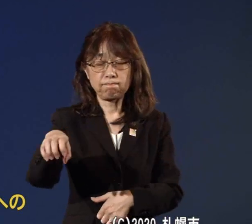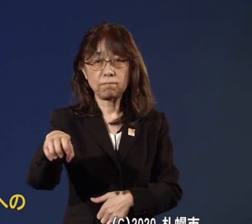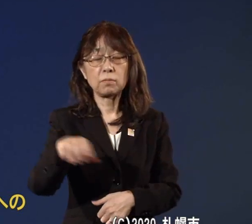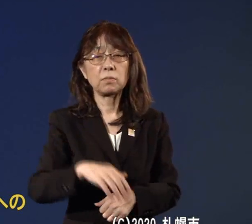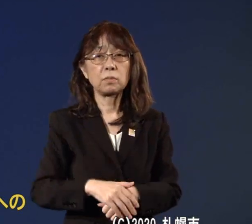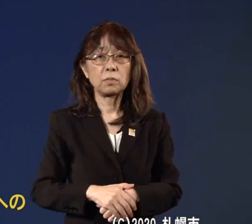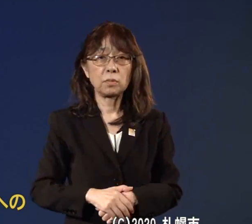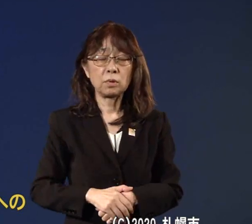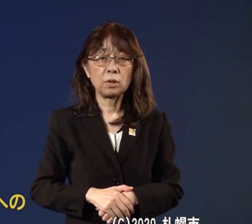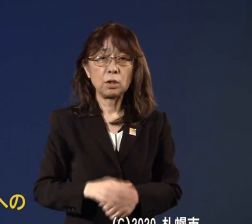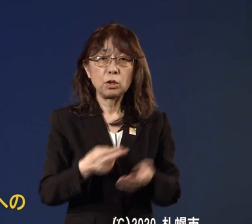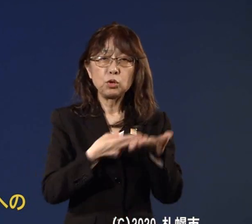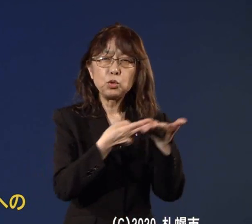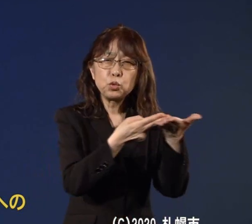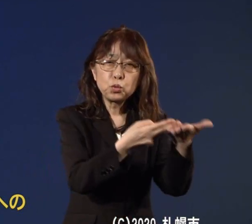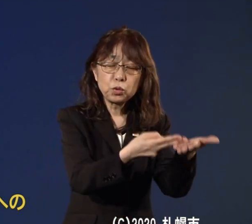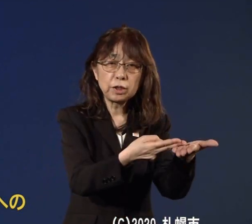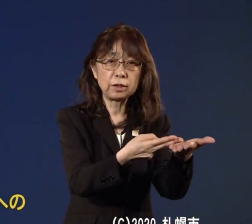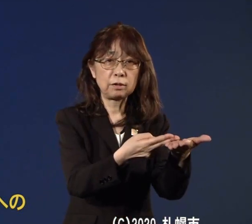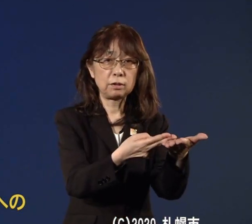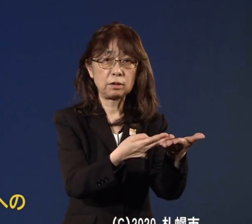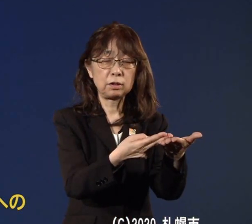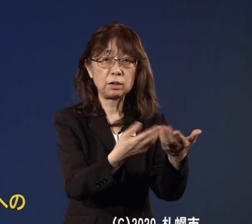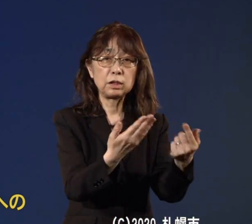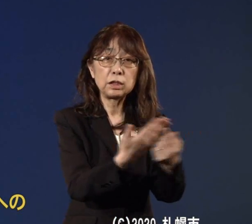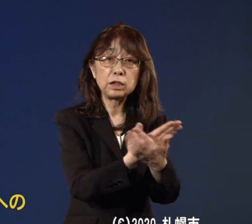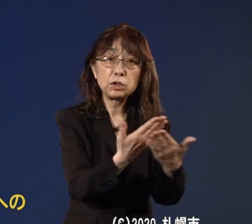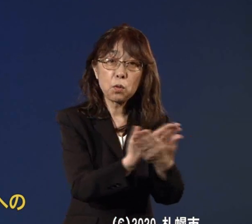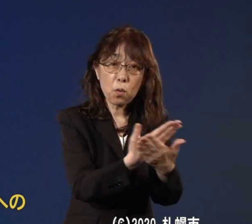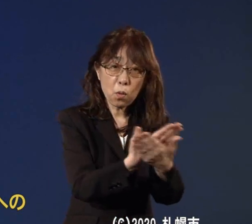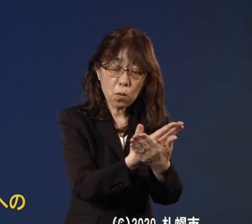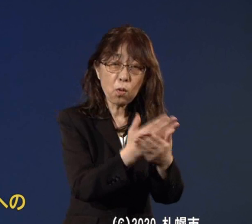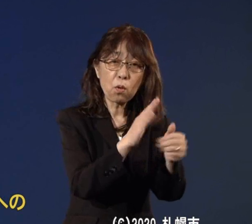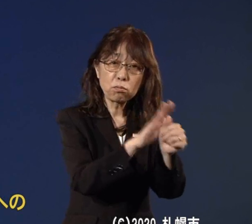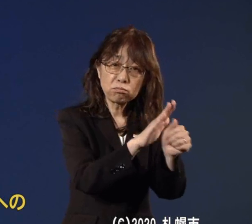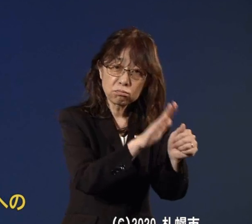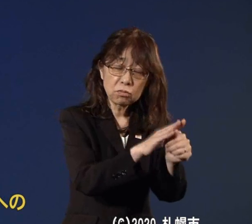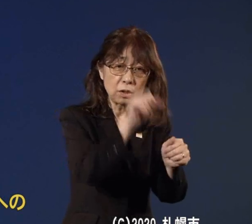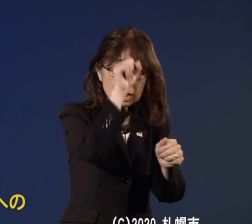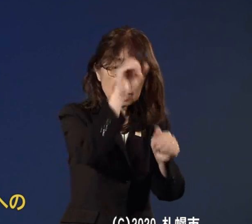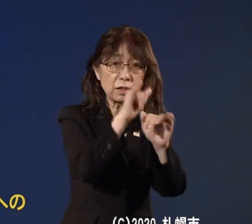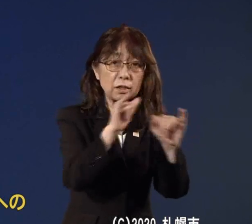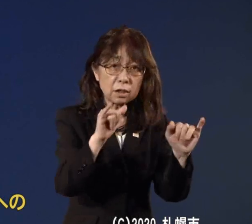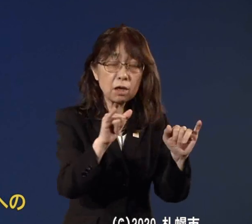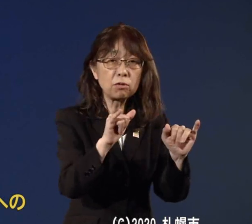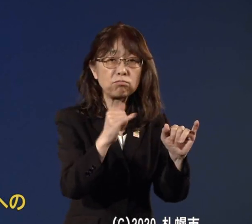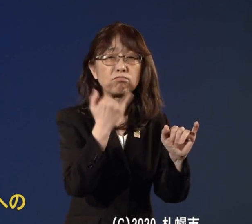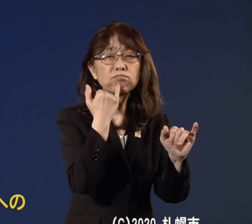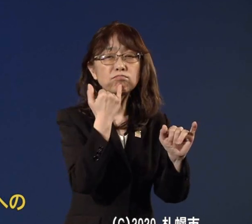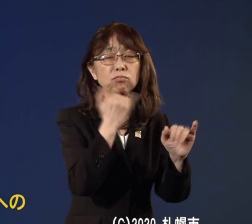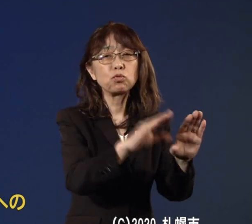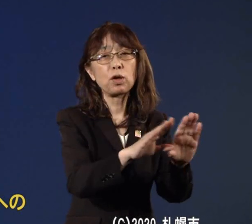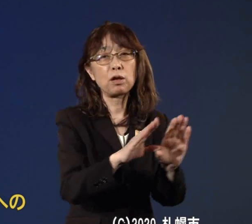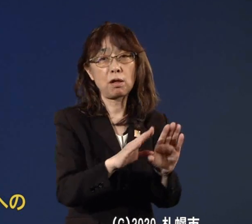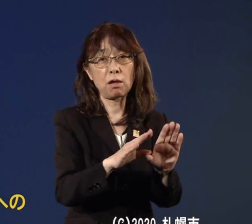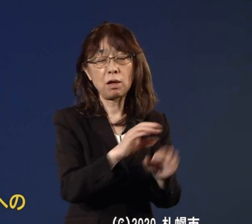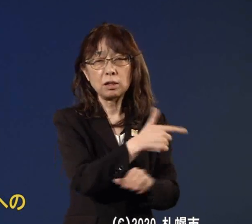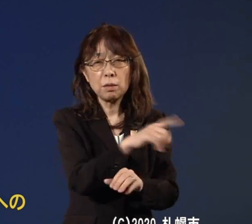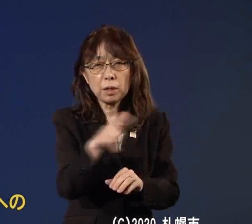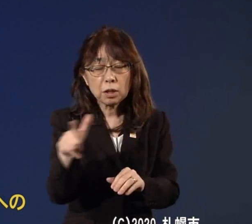この入院で治療をいただいている方患者さんの受け入れはじめ様々なご協力をいただいて